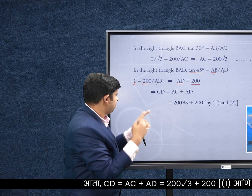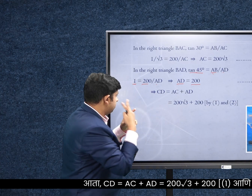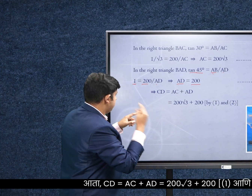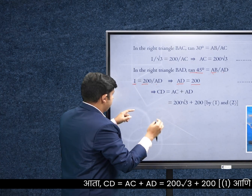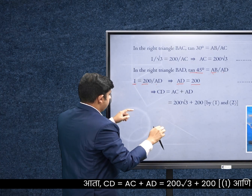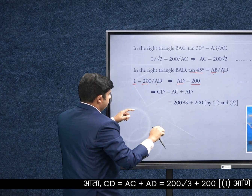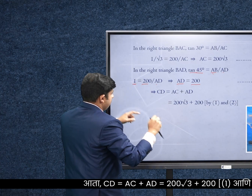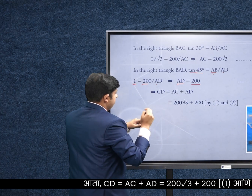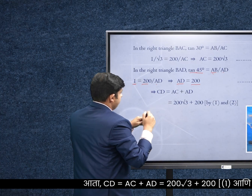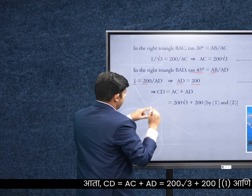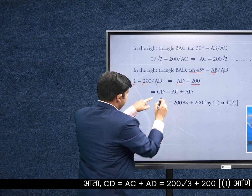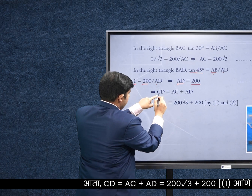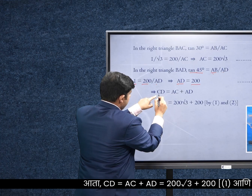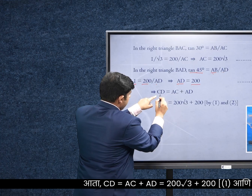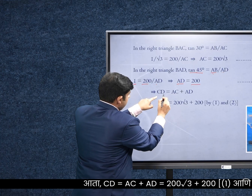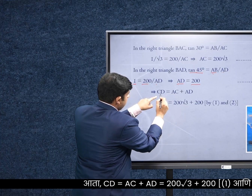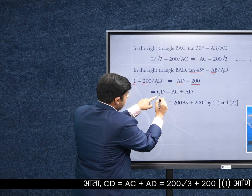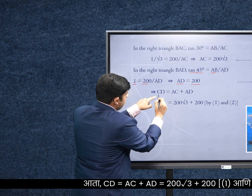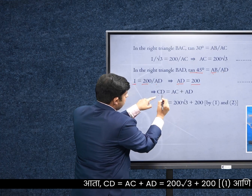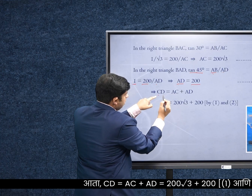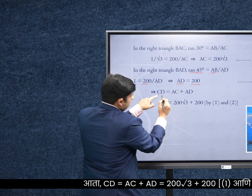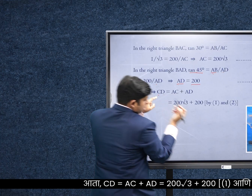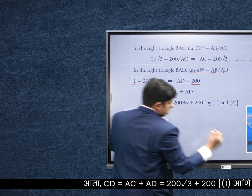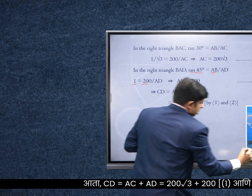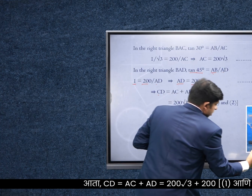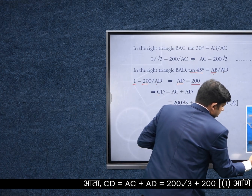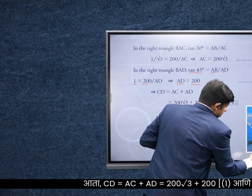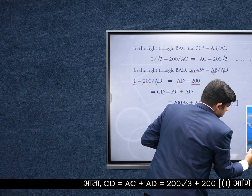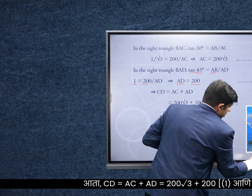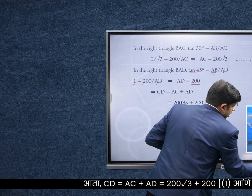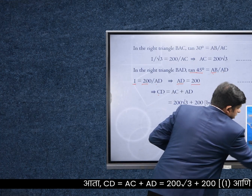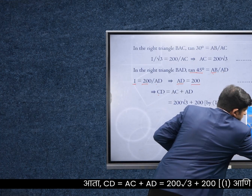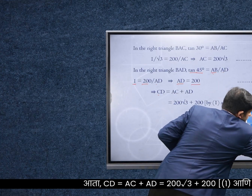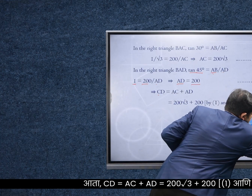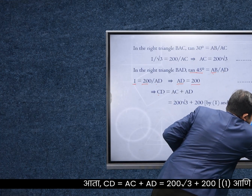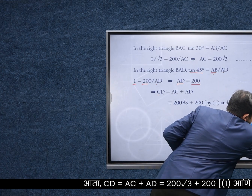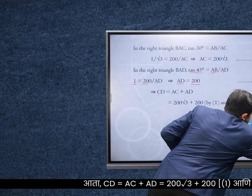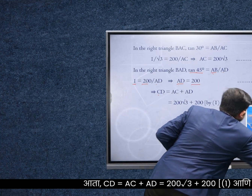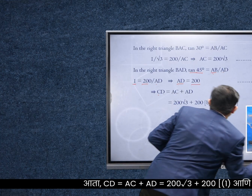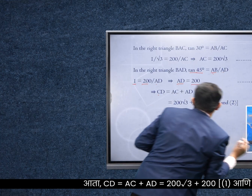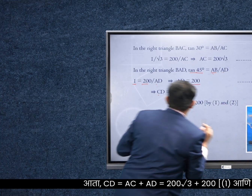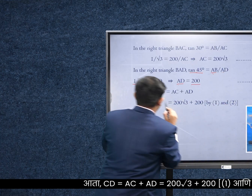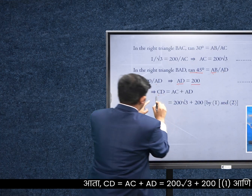आता CD बरोबर AC अधिक AD बरोबर 200 वर्गमुळामध्ये 3 अधिक